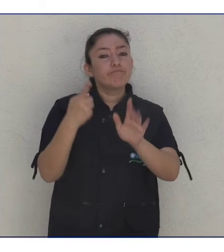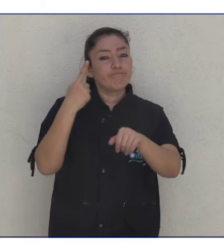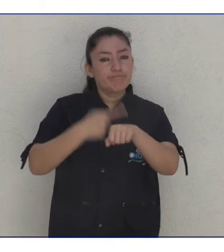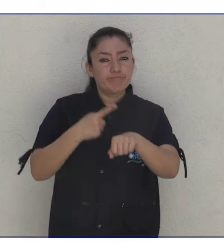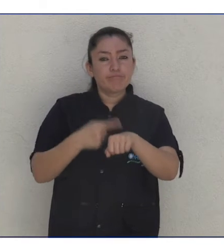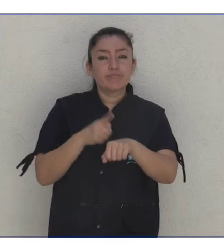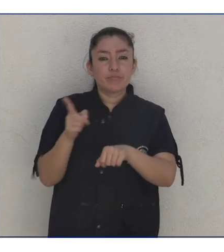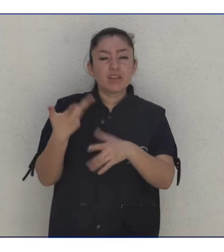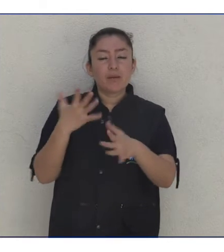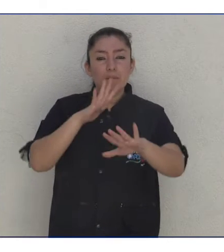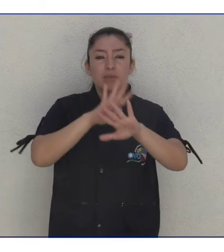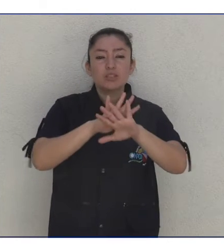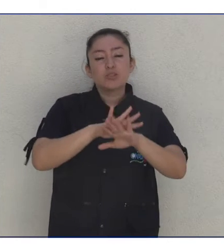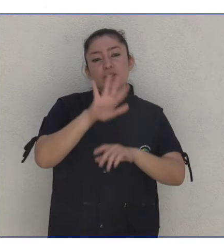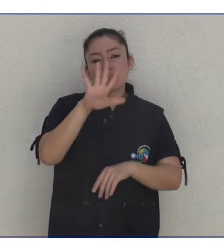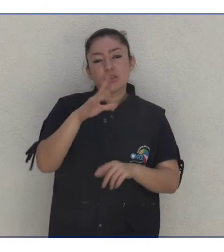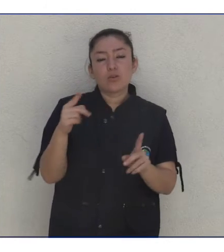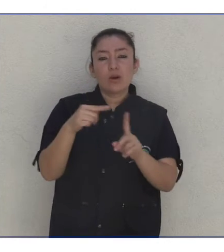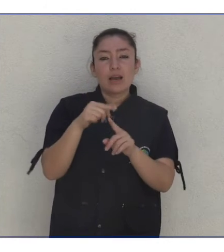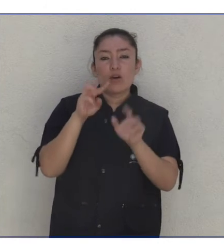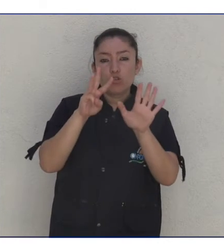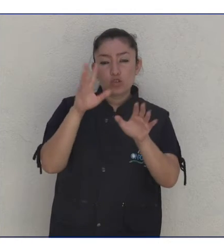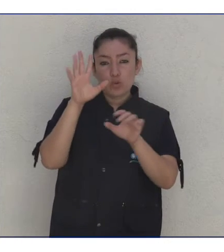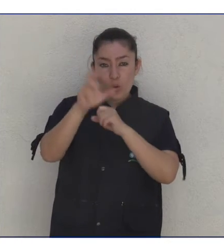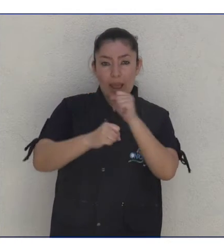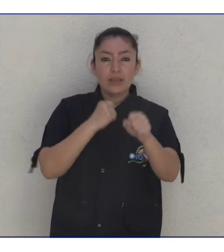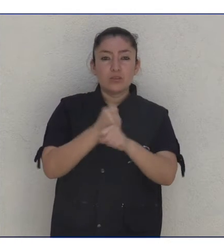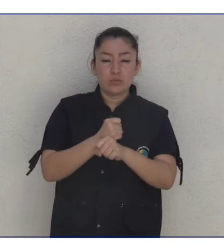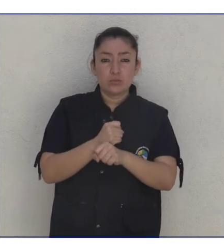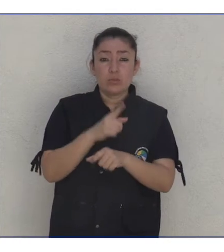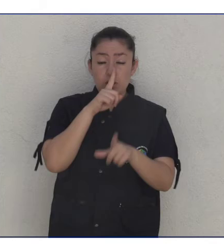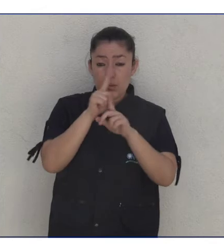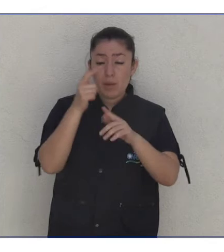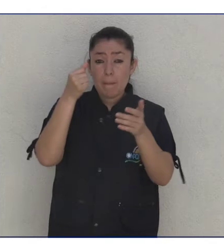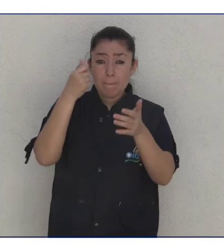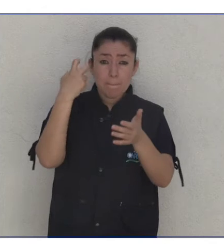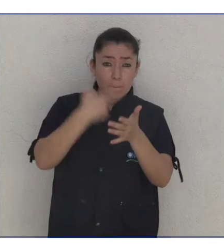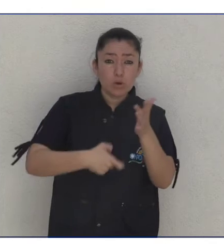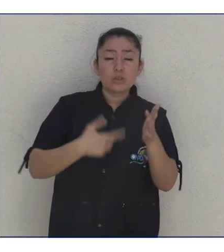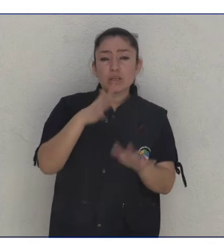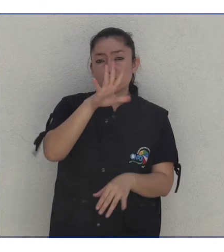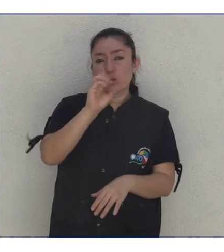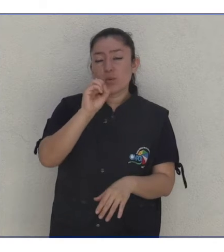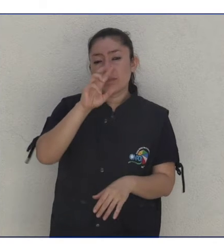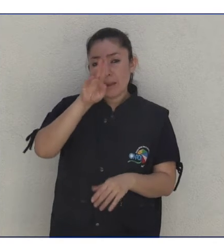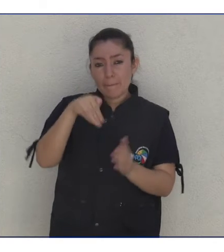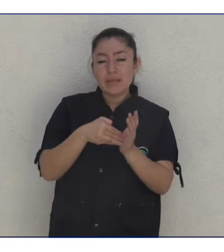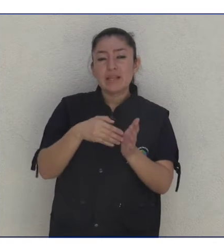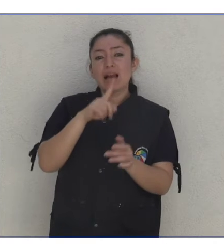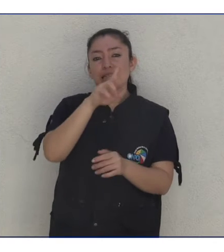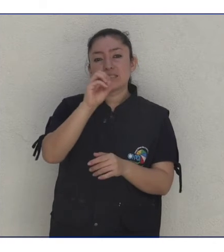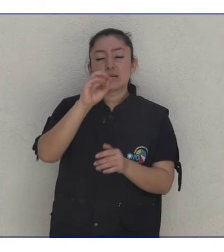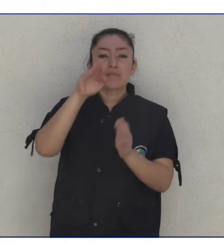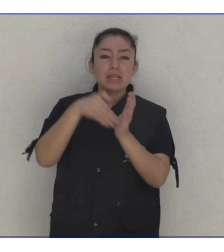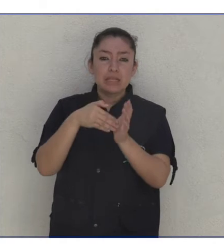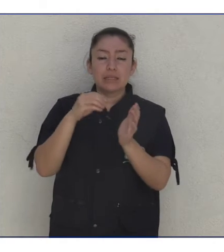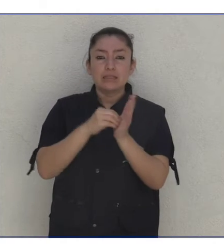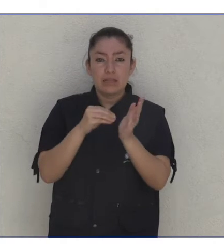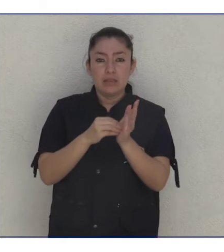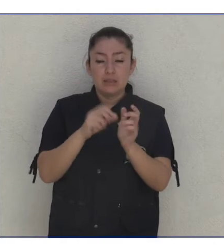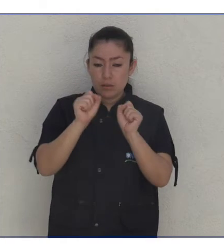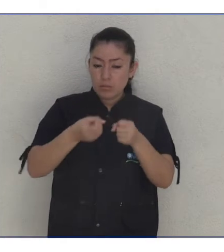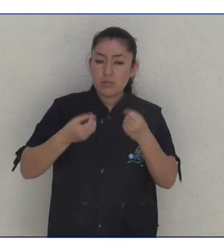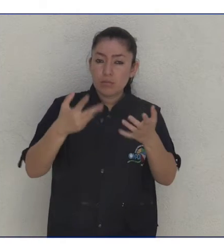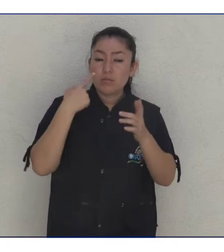sancionado con prisión de 5 a 8 años y multa de 50,000 a 100,000 quetzales y el comiso de los objetos e instrumentos del